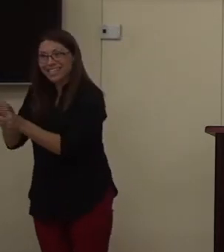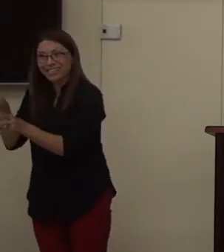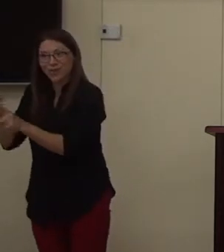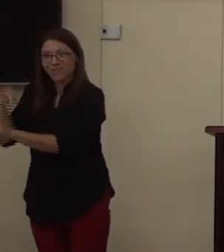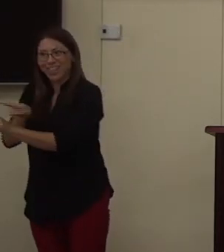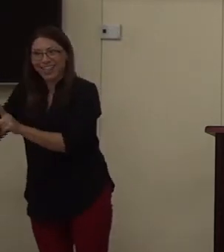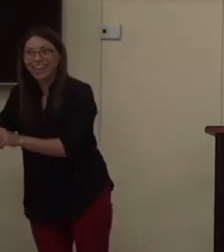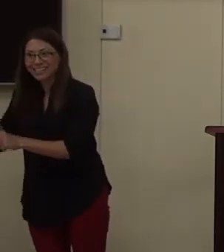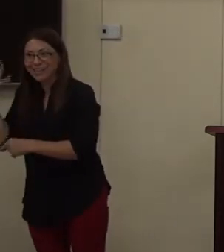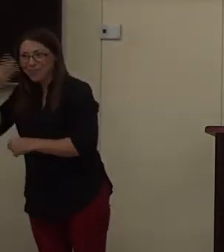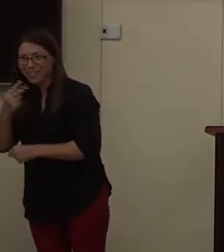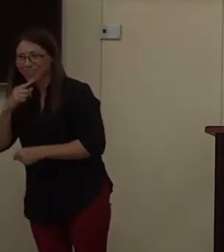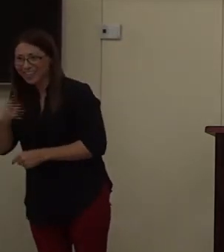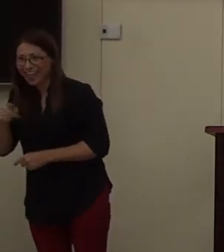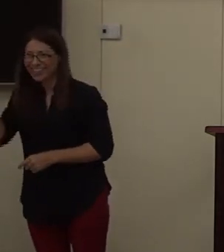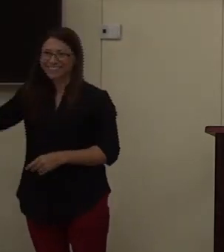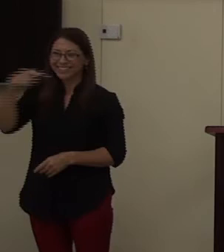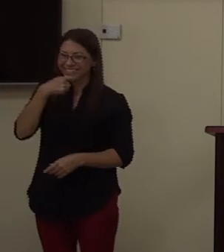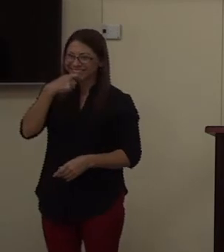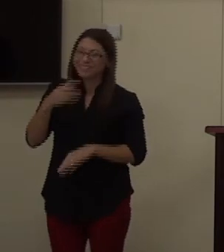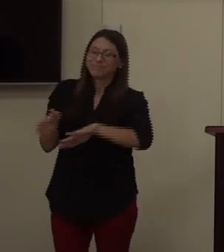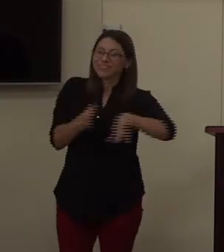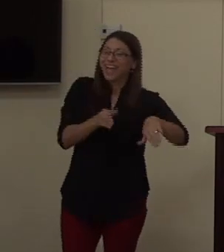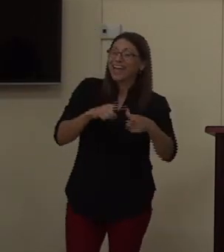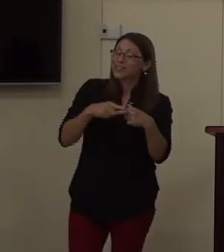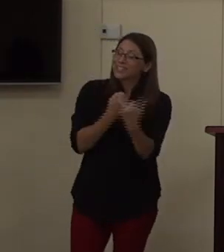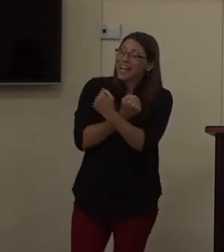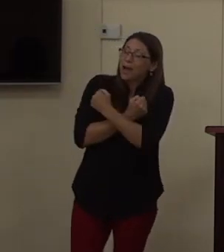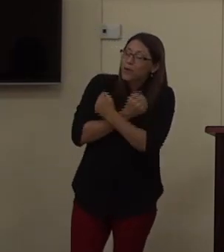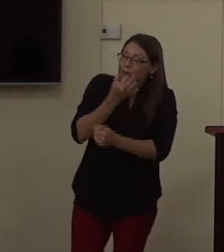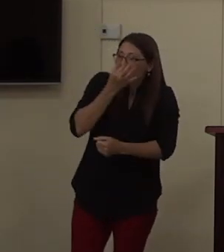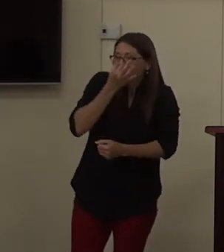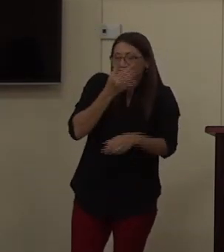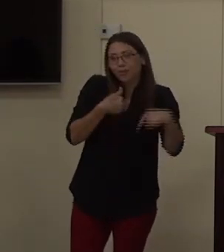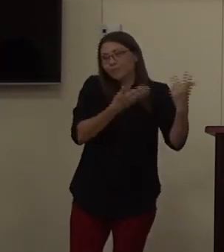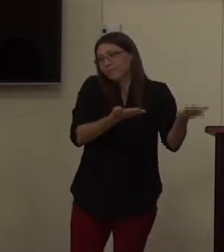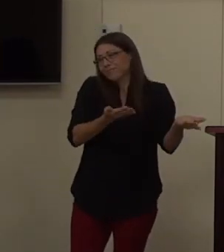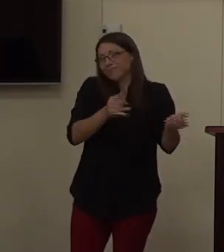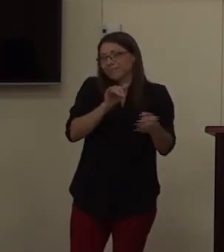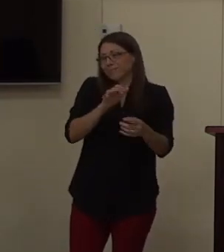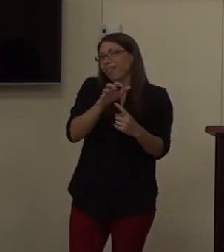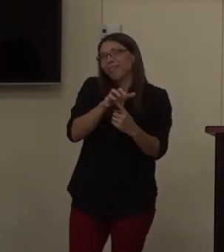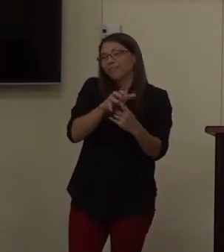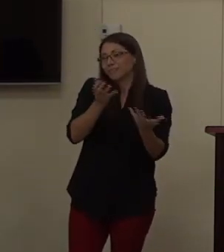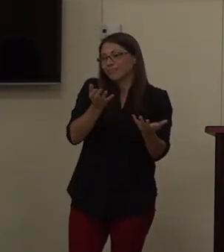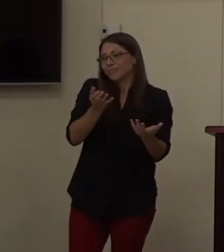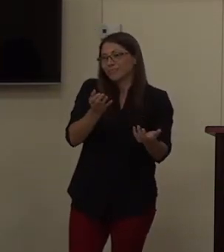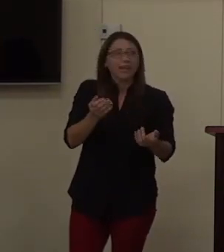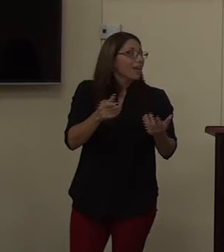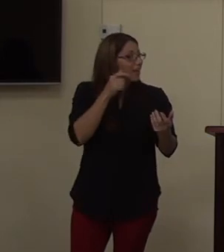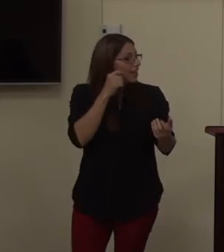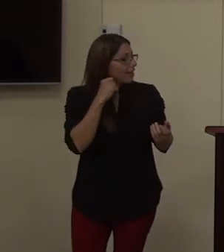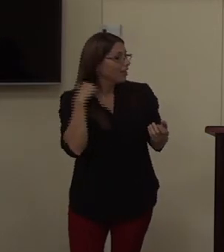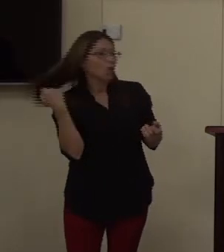En cambio, en la otra, es el amor romántico, ¿verdad? Típico, ¿verdad? Es, no aquí, no quiero, no